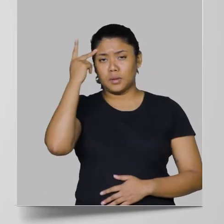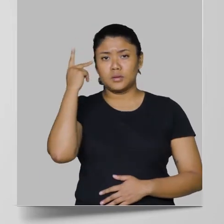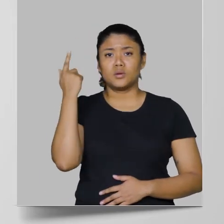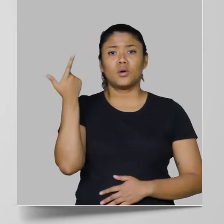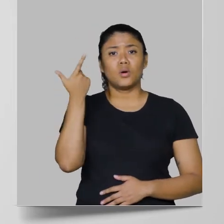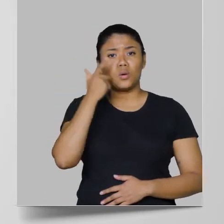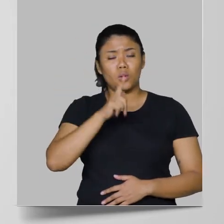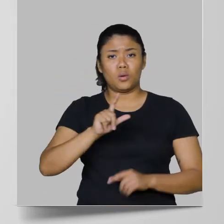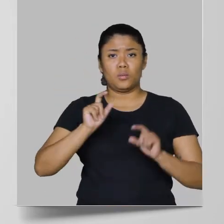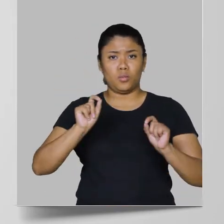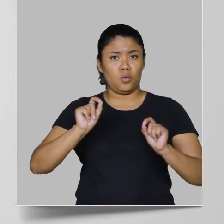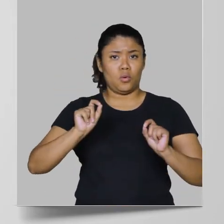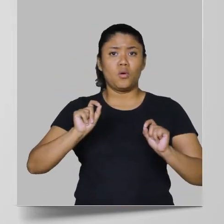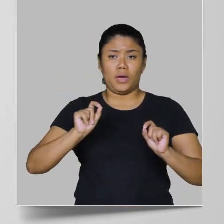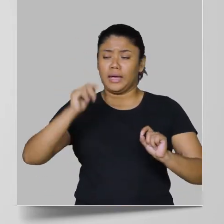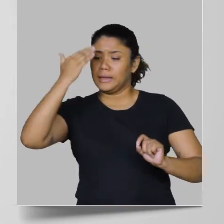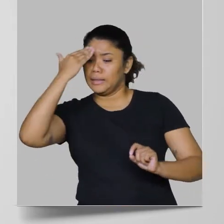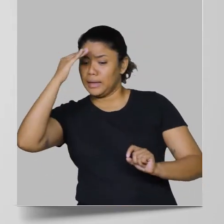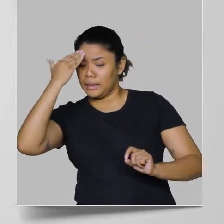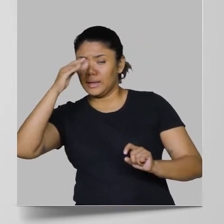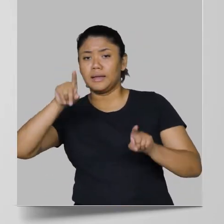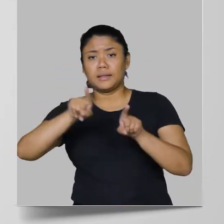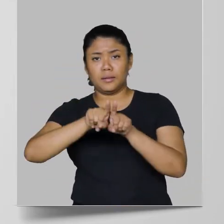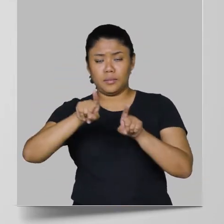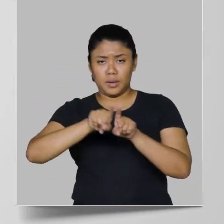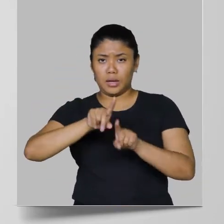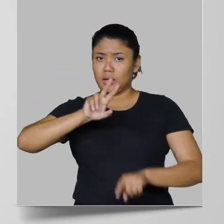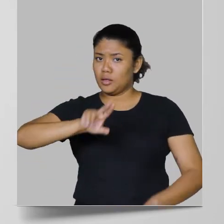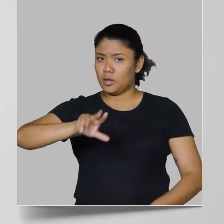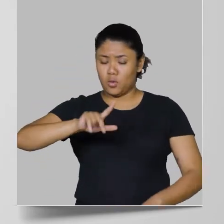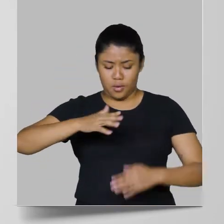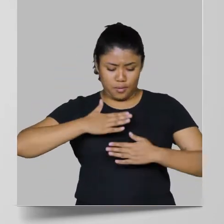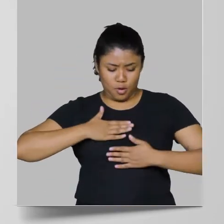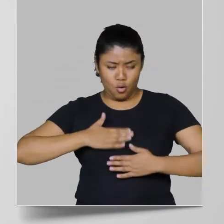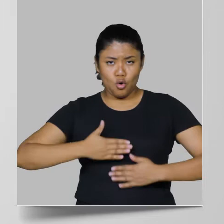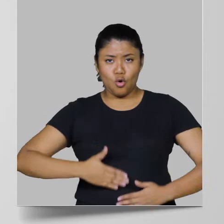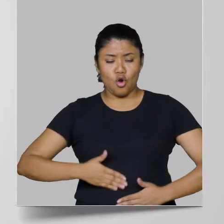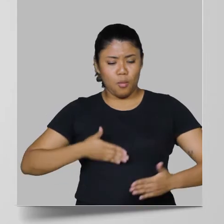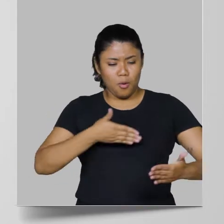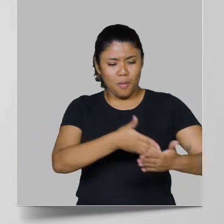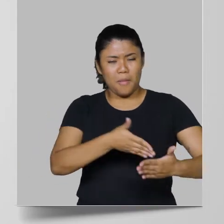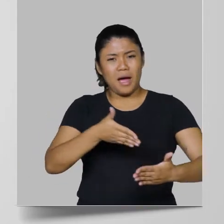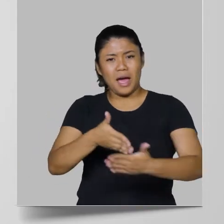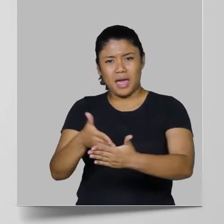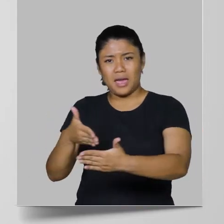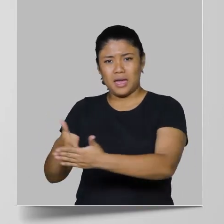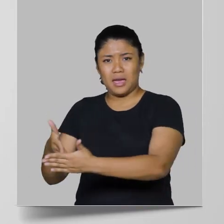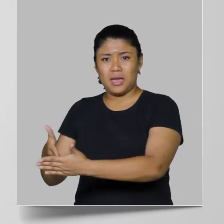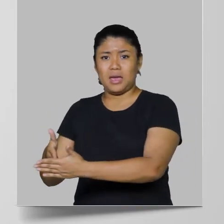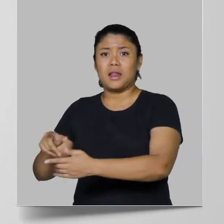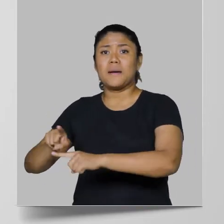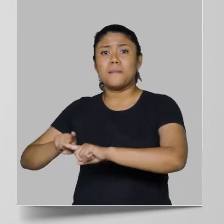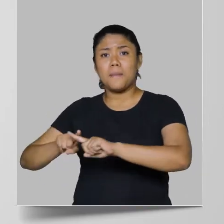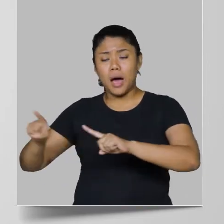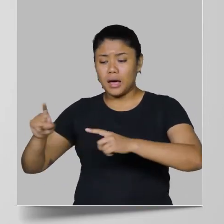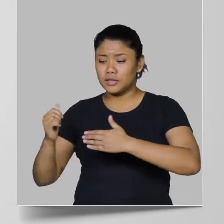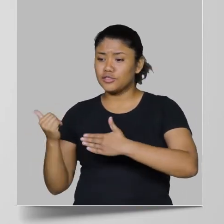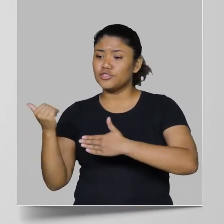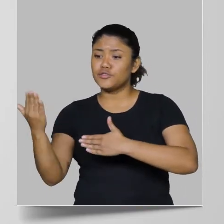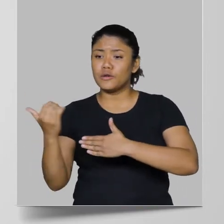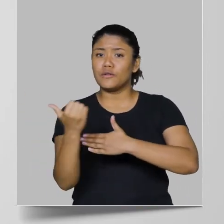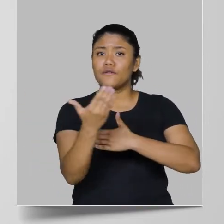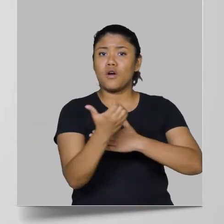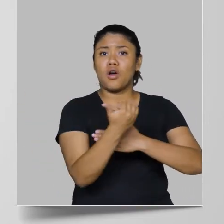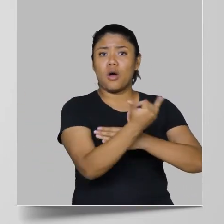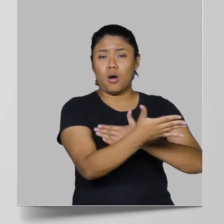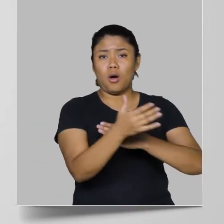possa considerar que não é exatamente o meu corpo que provoca a barreira, mas